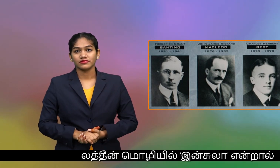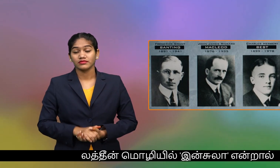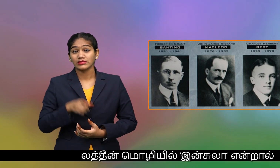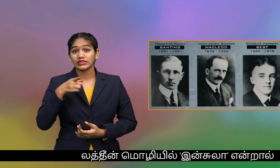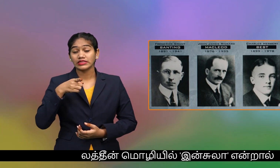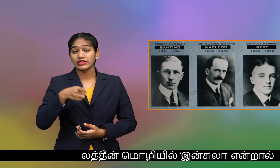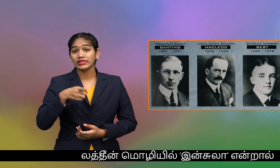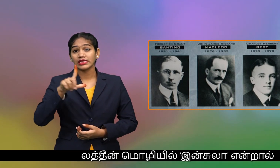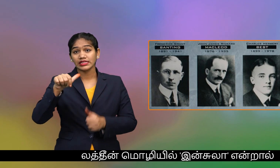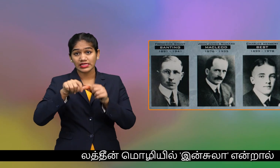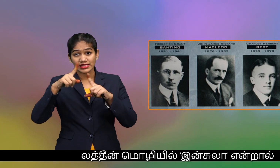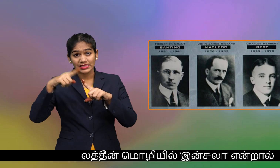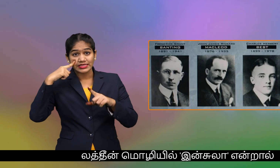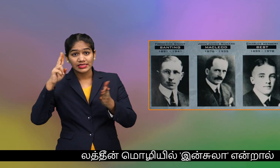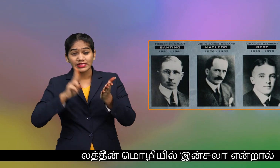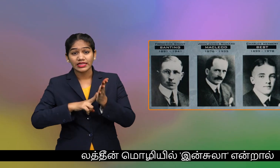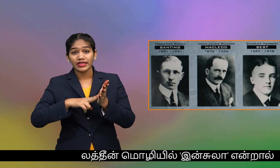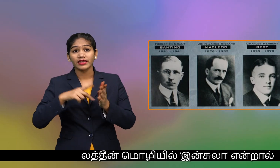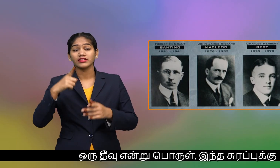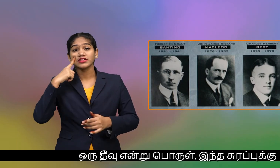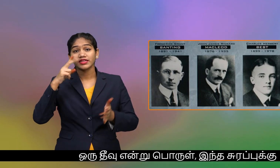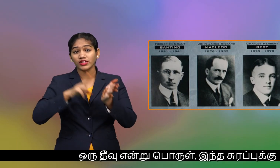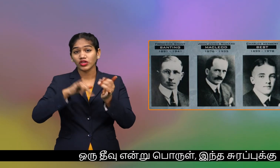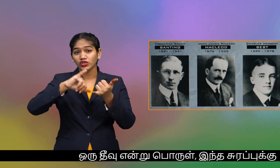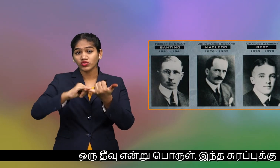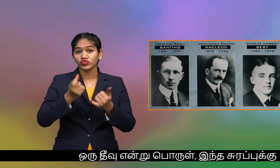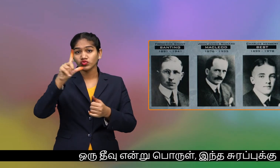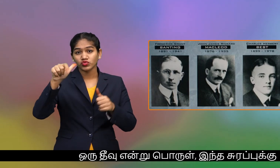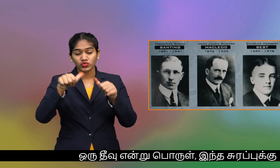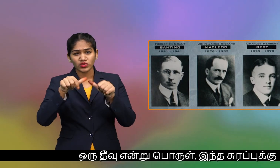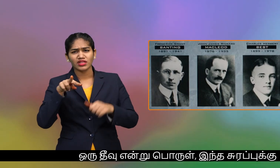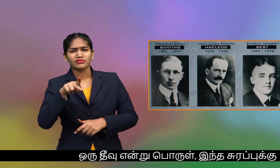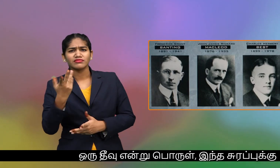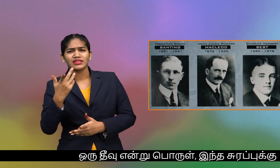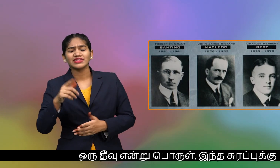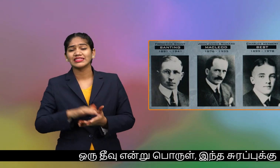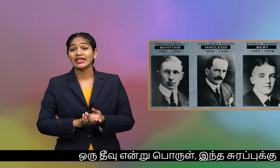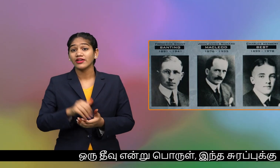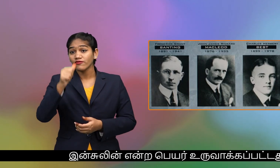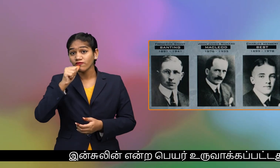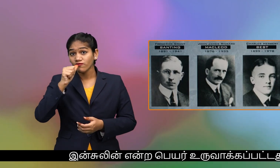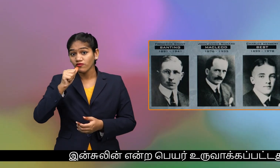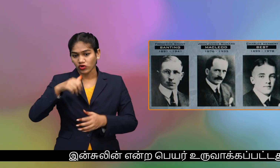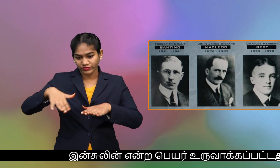லத்தீன் மொழியில் இன்சுலா என்றால் ஒரு தீவு என்று பொருள். இந்த சுரப்பிக்கு இன்சுலின் என்ற